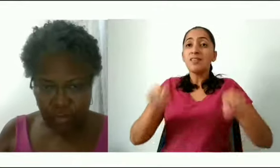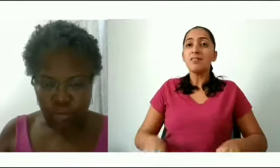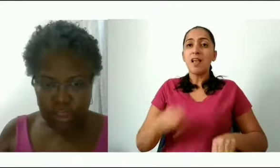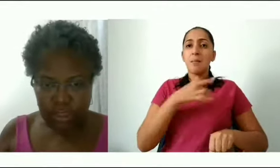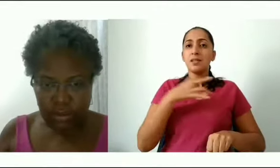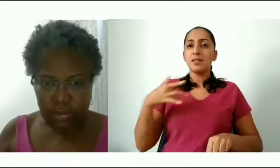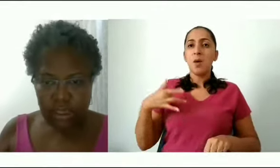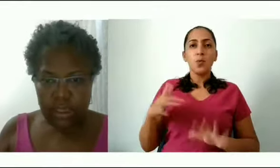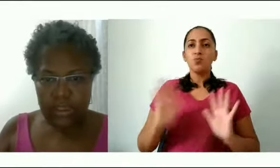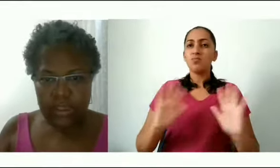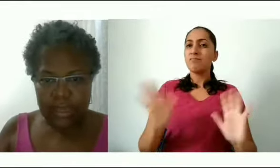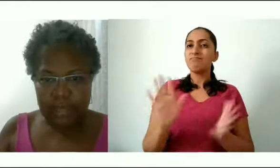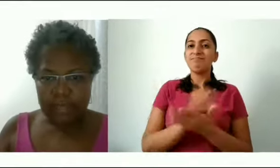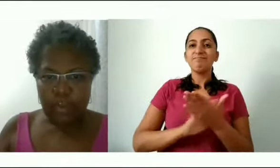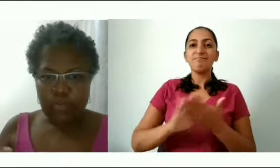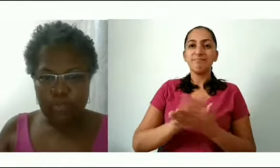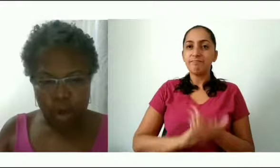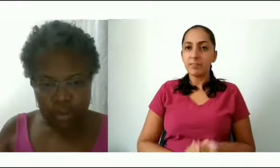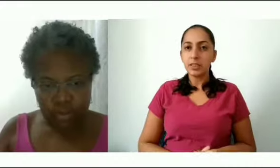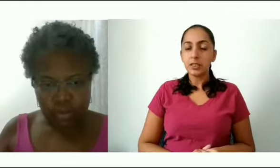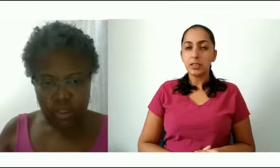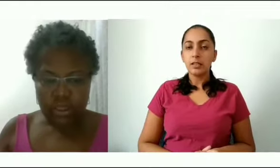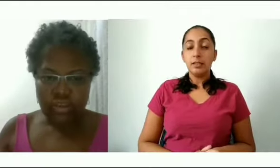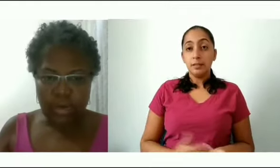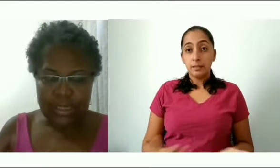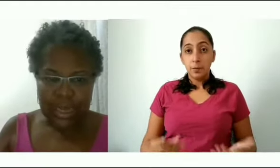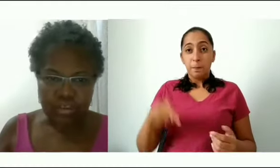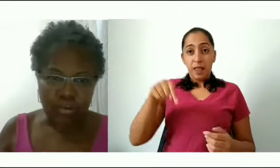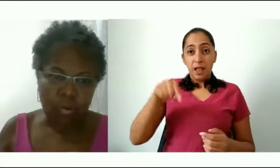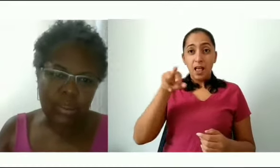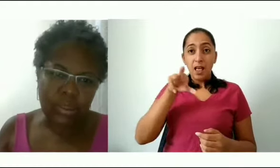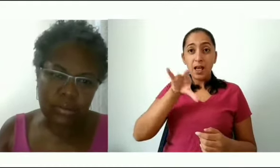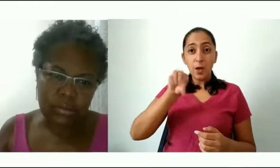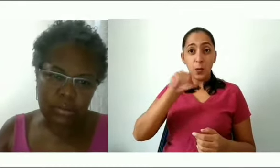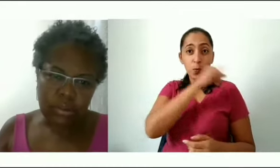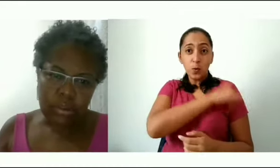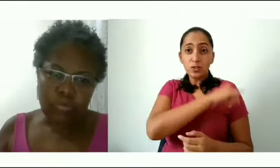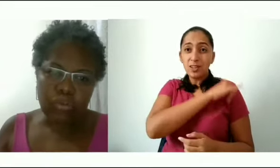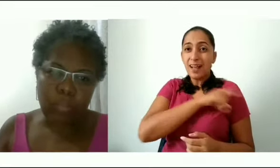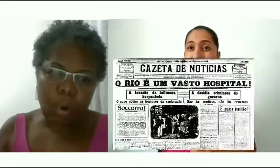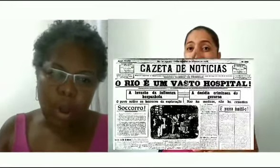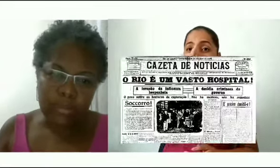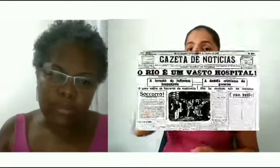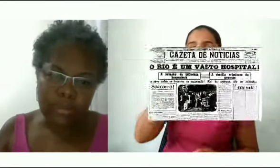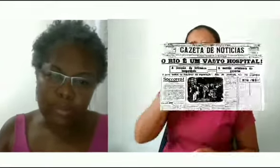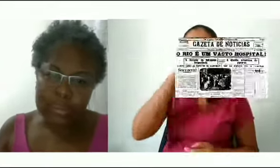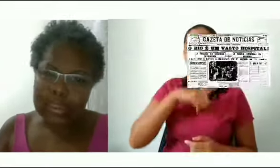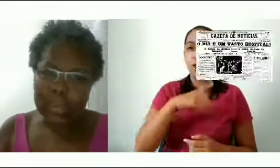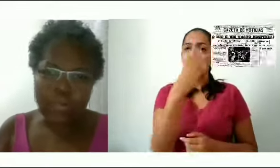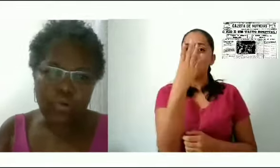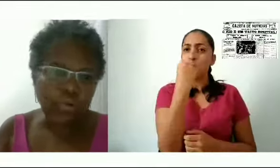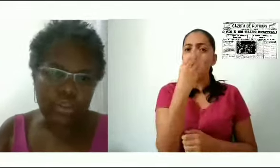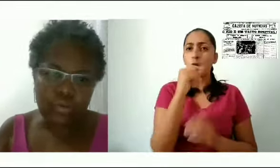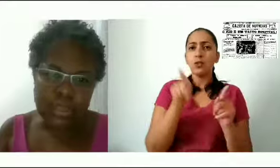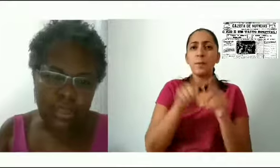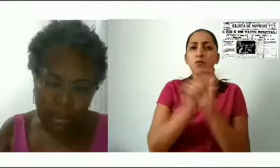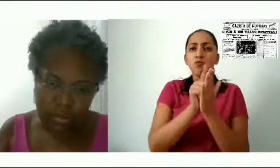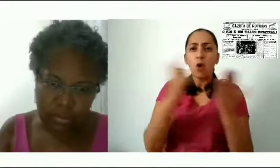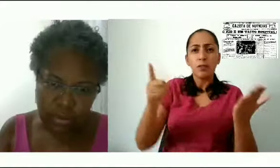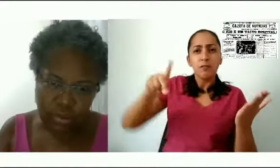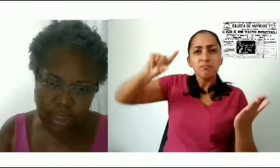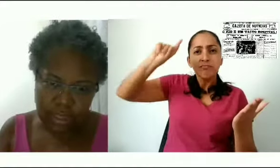grave no Rio de Janeiro que tem fotos e jornais contando os mortos nas ruas